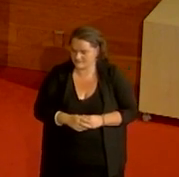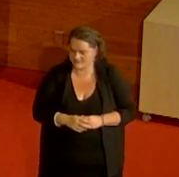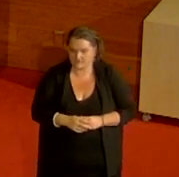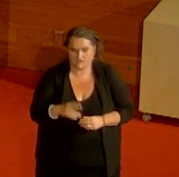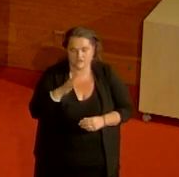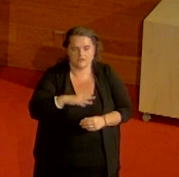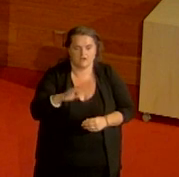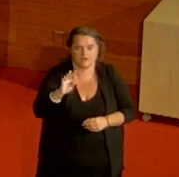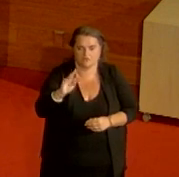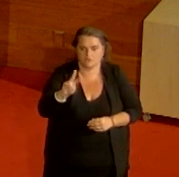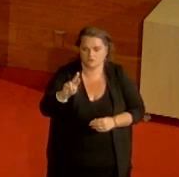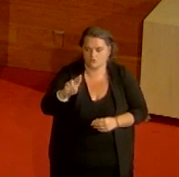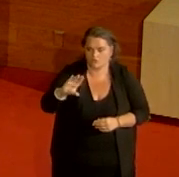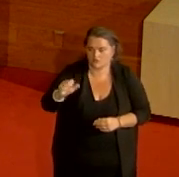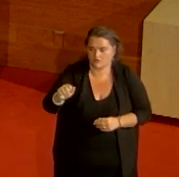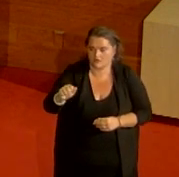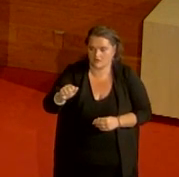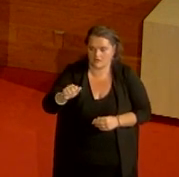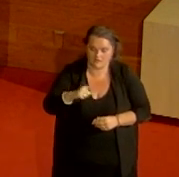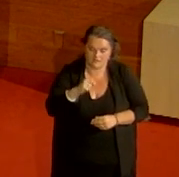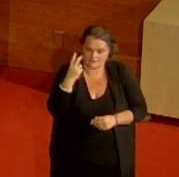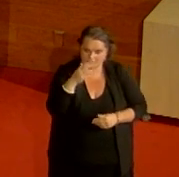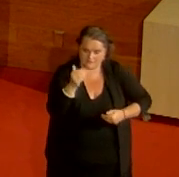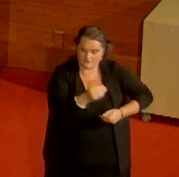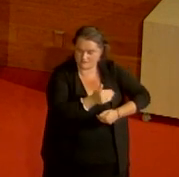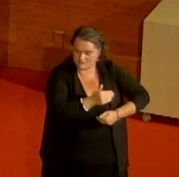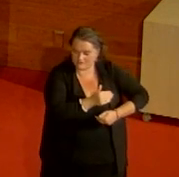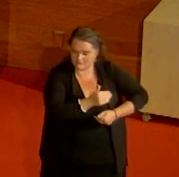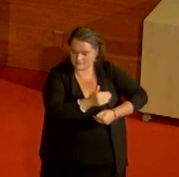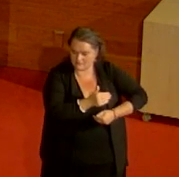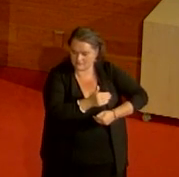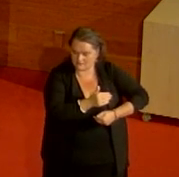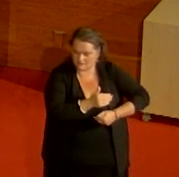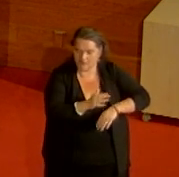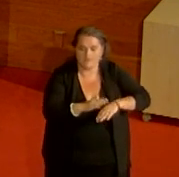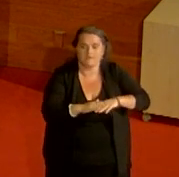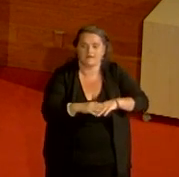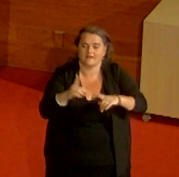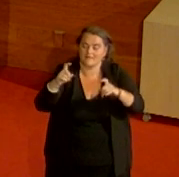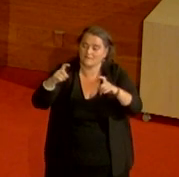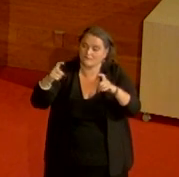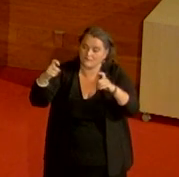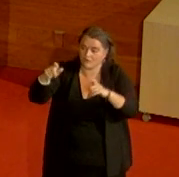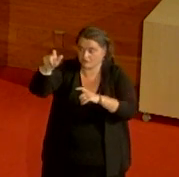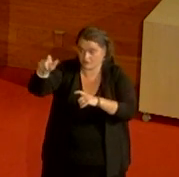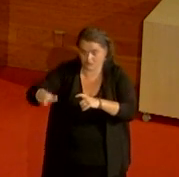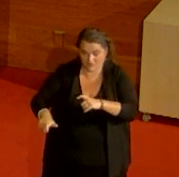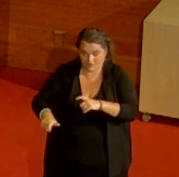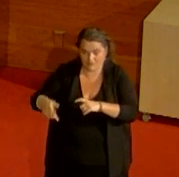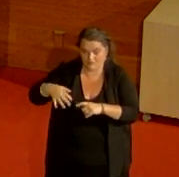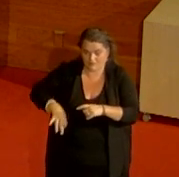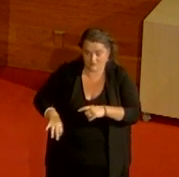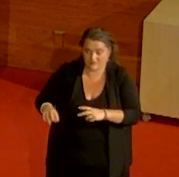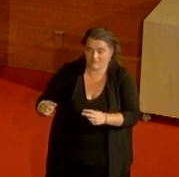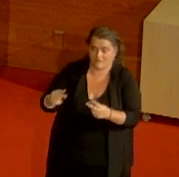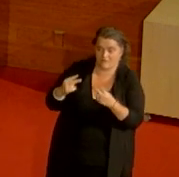niña turca que tapaba los ojos para que el fotógrafo no Viera a la muñeca Es decir para que el fotógrafo no